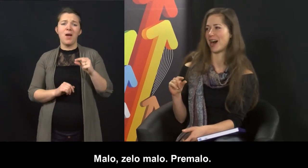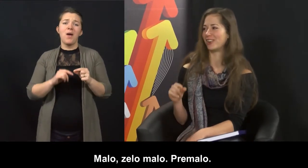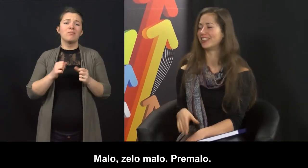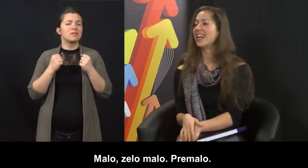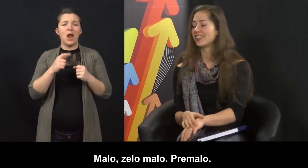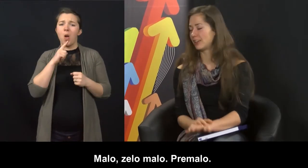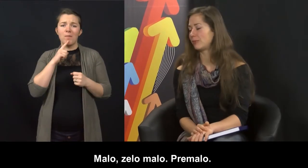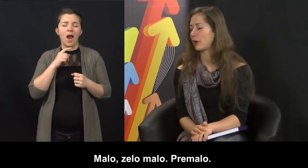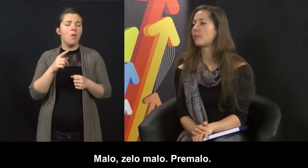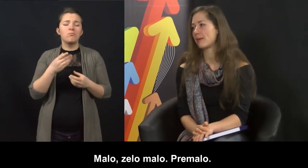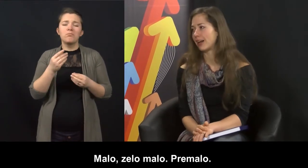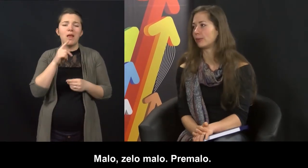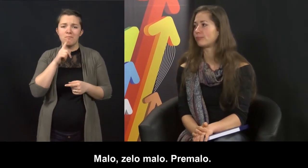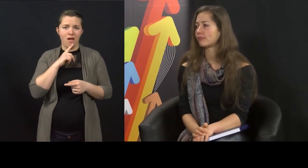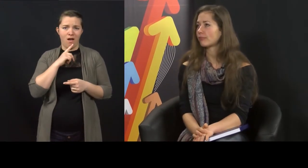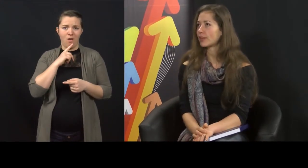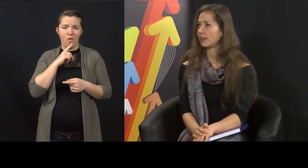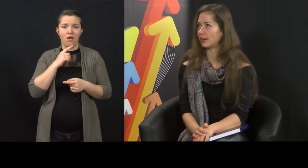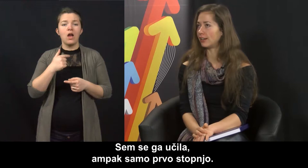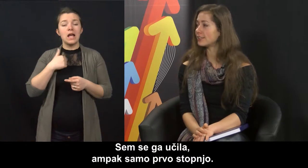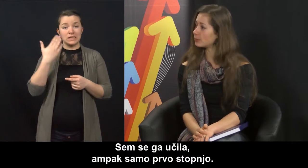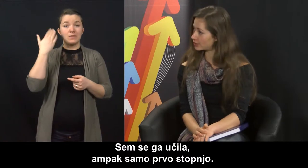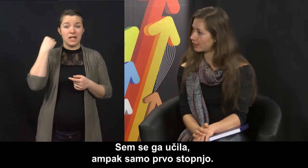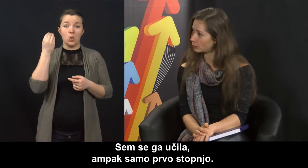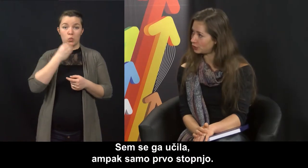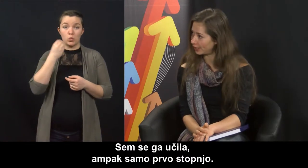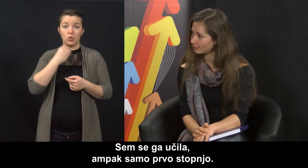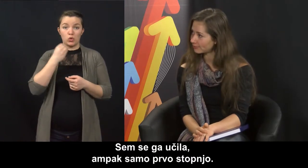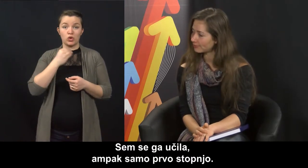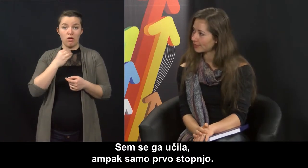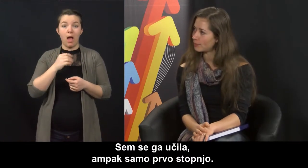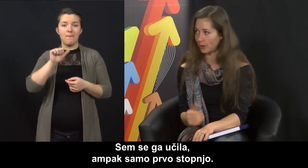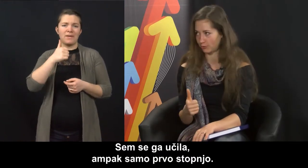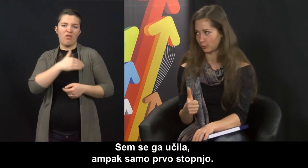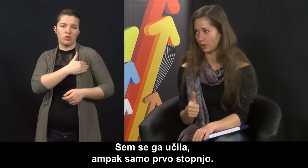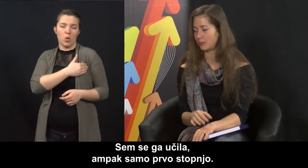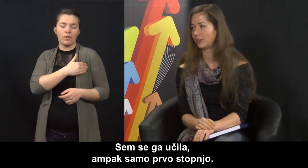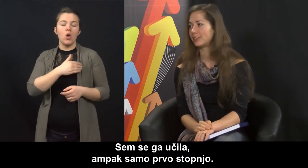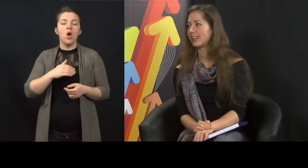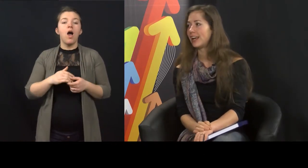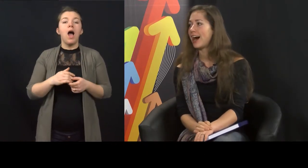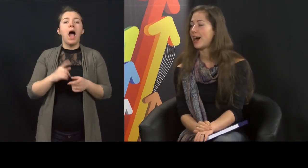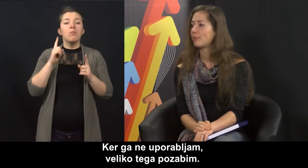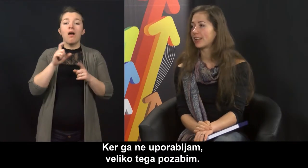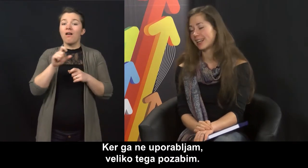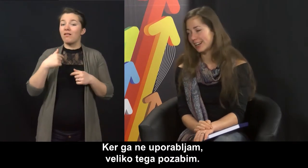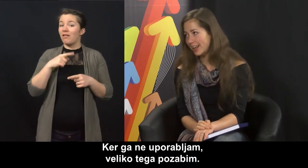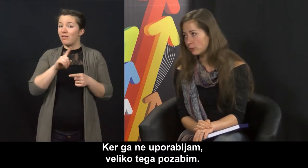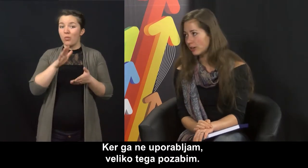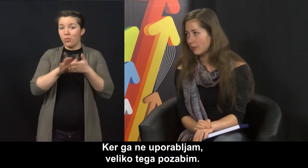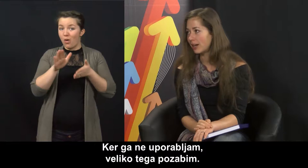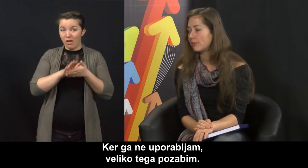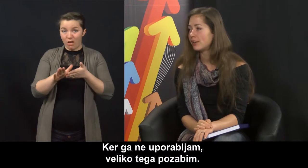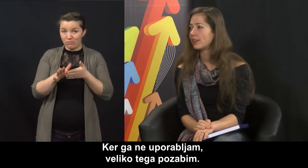Malo, malo. Zelo malo, premalo. Sem se ga učila, prvo stopnjo, ampak ker ga